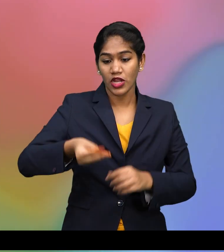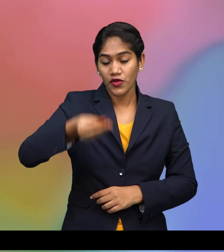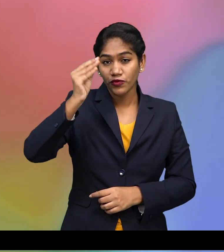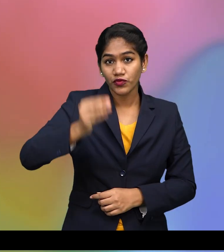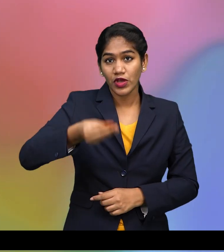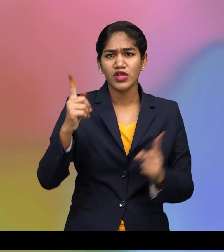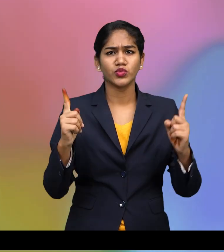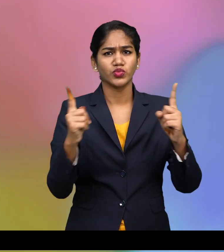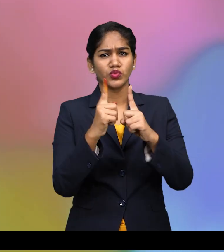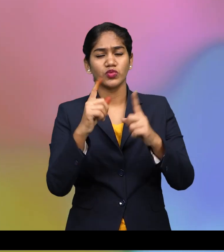CSF